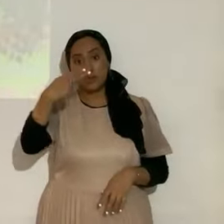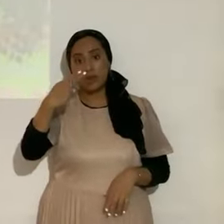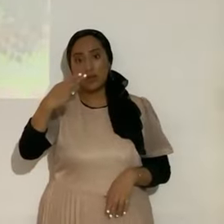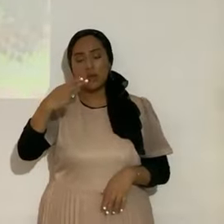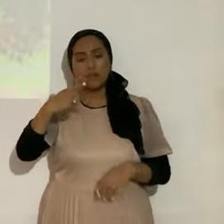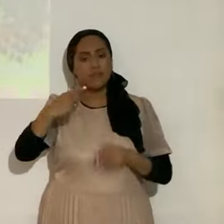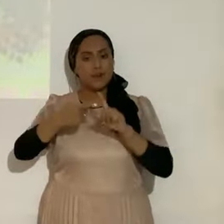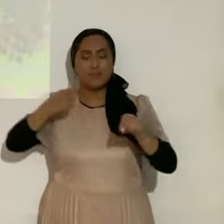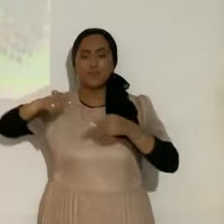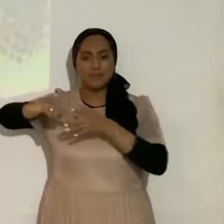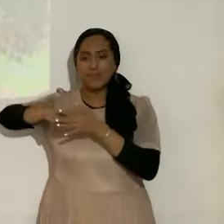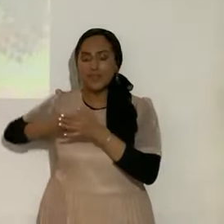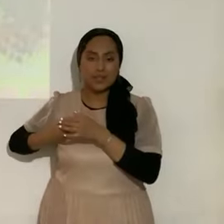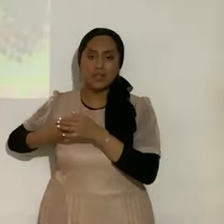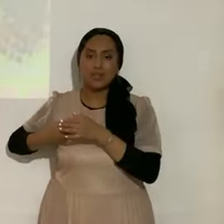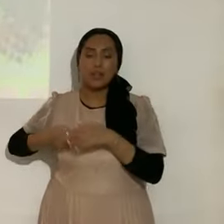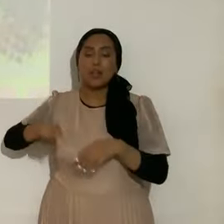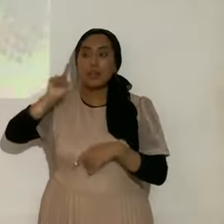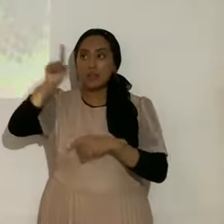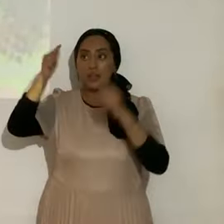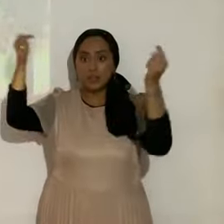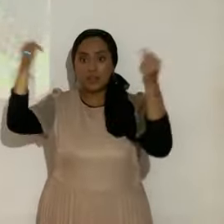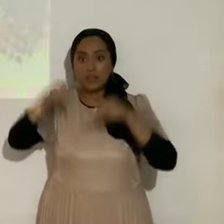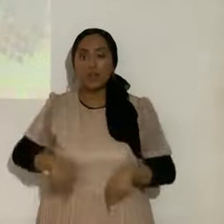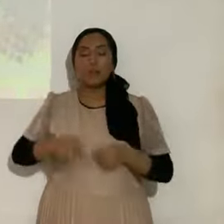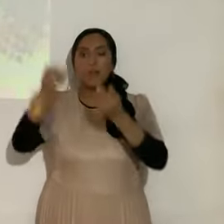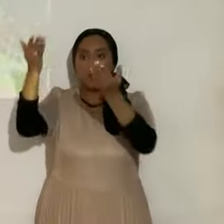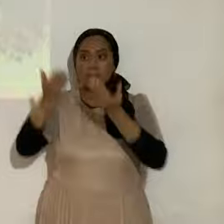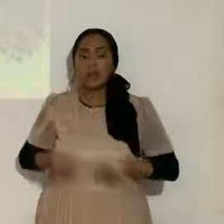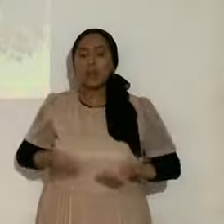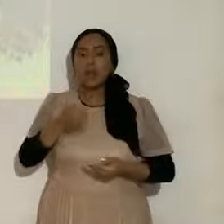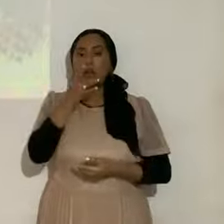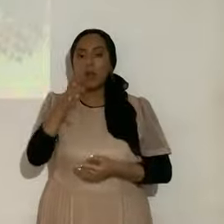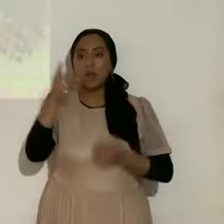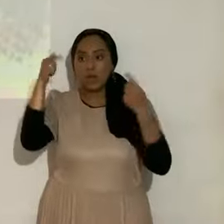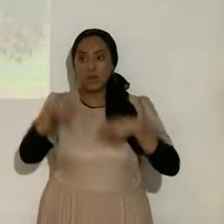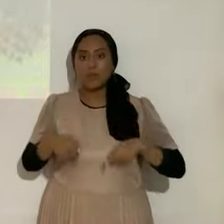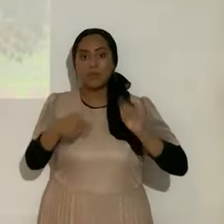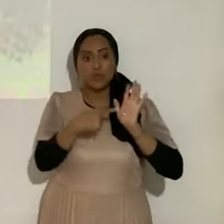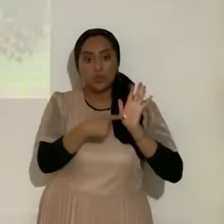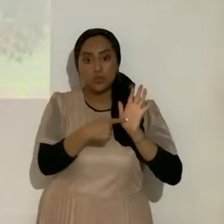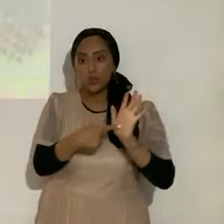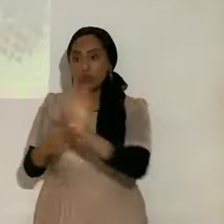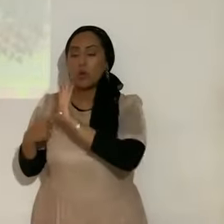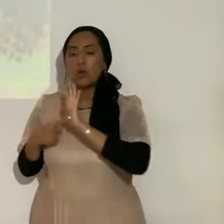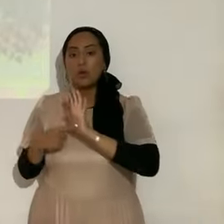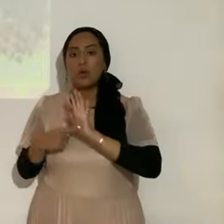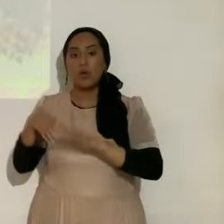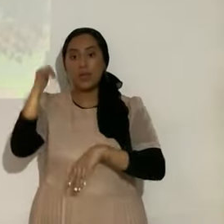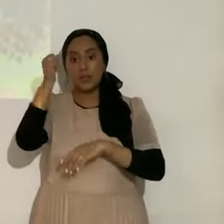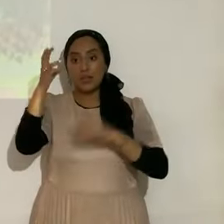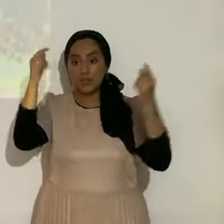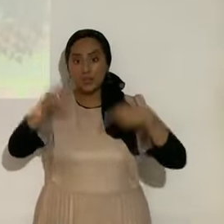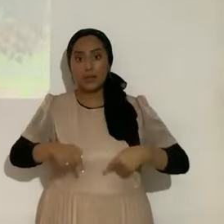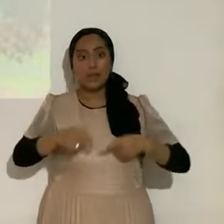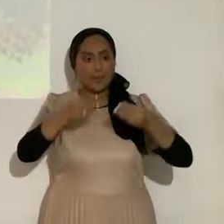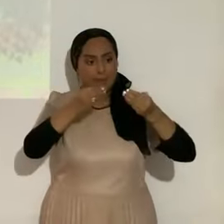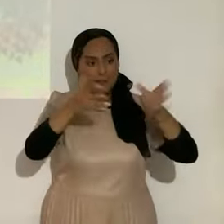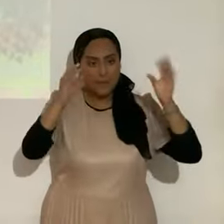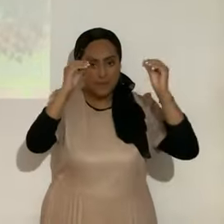la creación. Y Él vino a dar su luz. Él se vino a manifestar como hombre. Él vino a dar a conocer